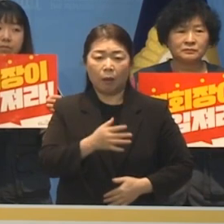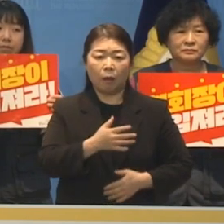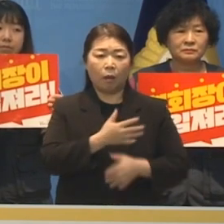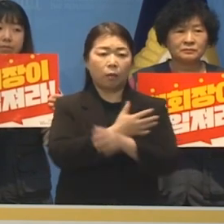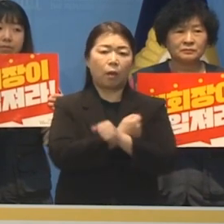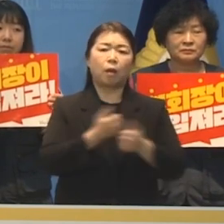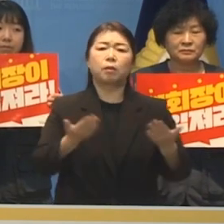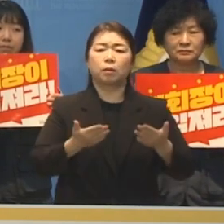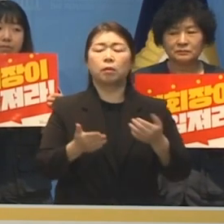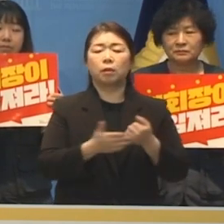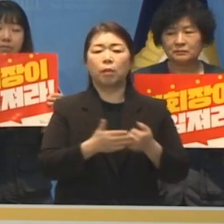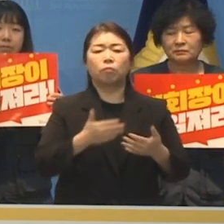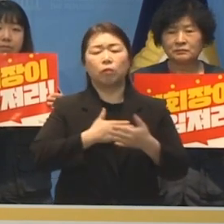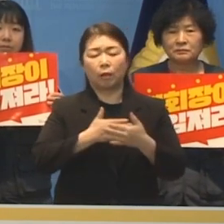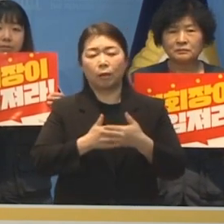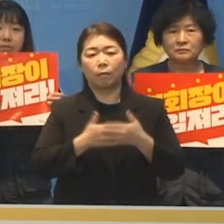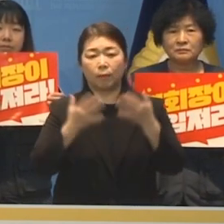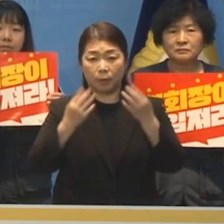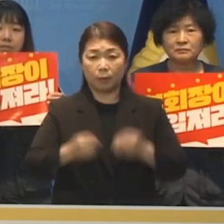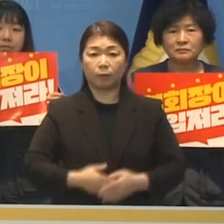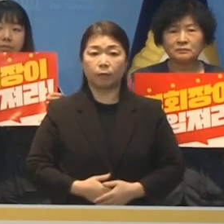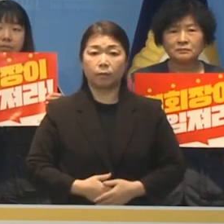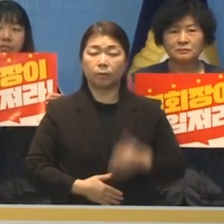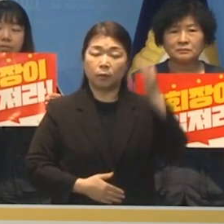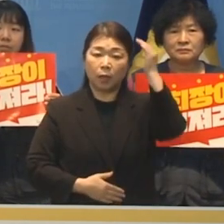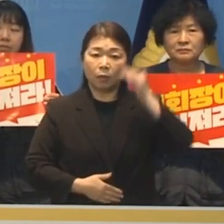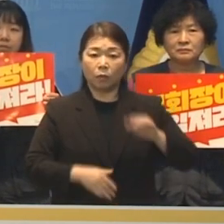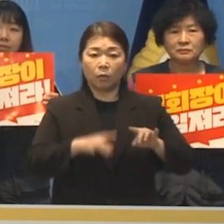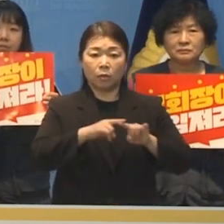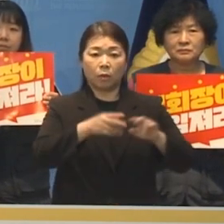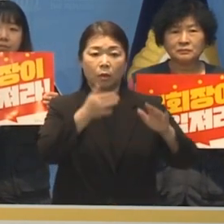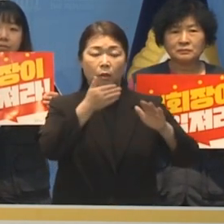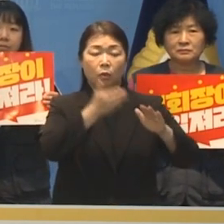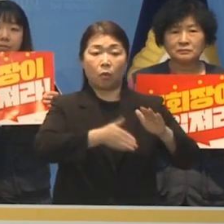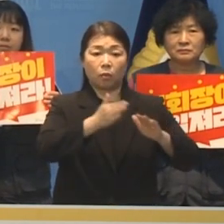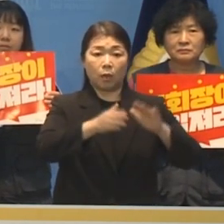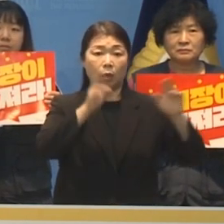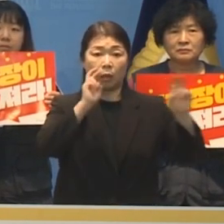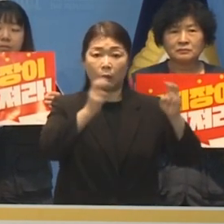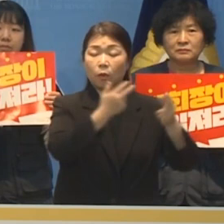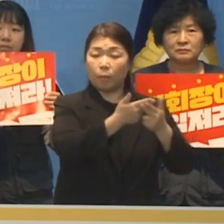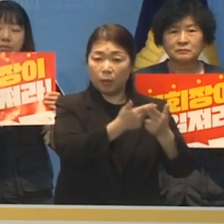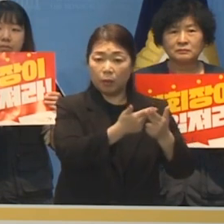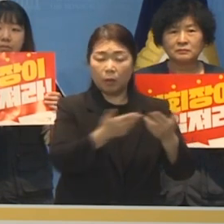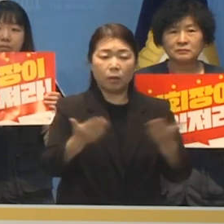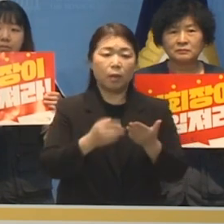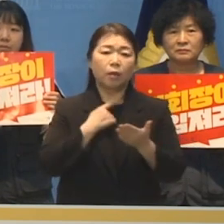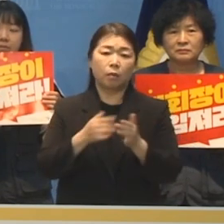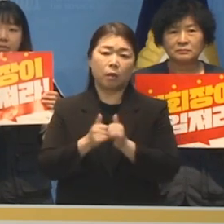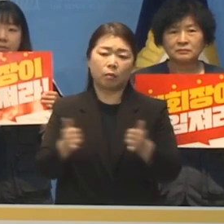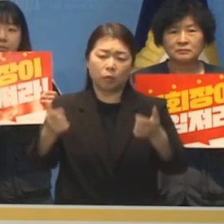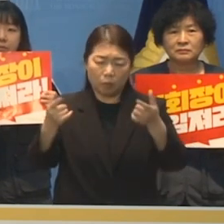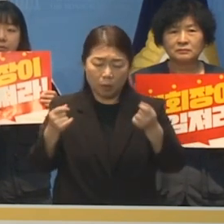비정규직 노동자들이죠. 한국전기공사협회에서 일했던 미화 노동자들도 예외는 아니었습니다.